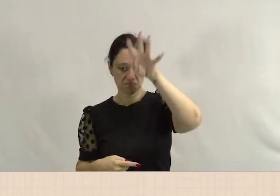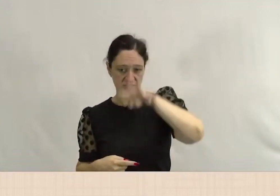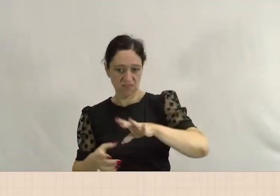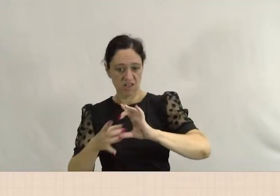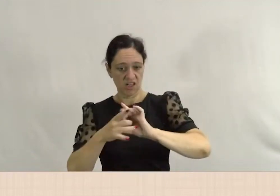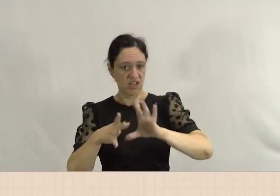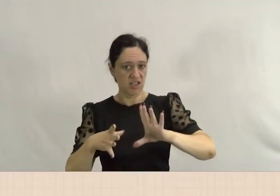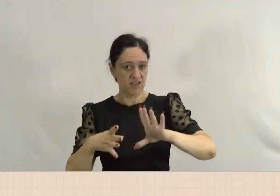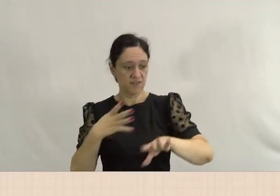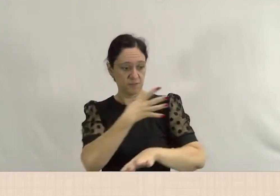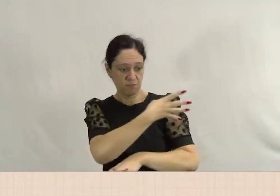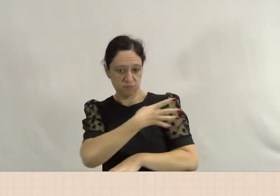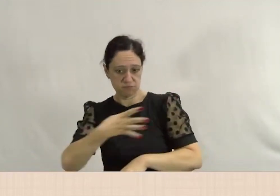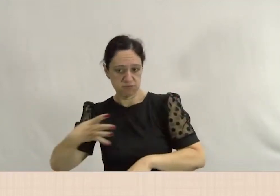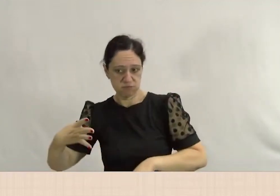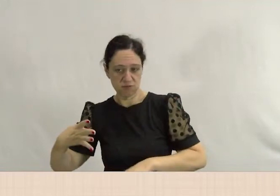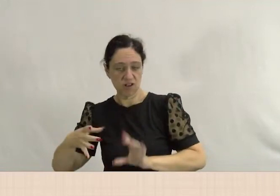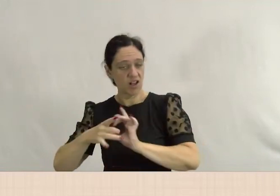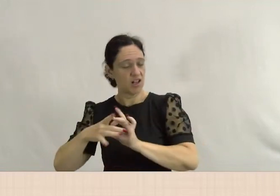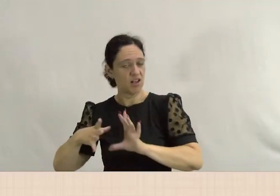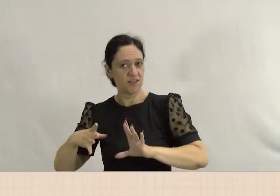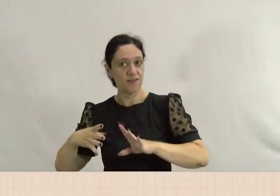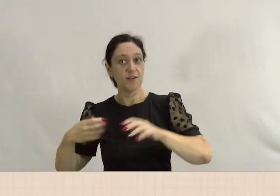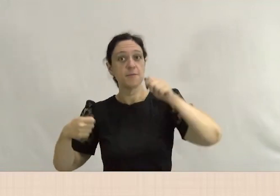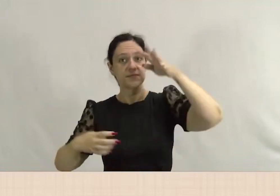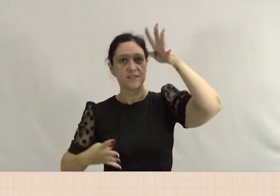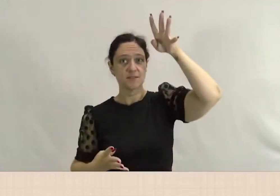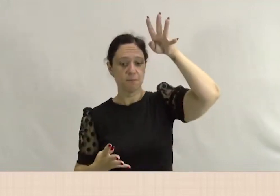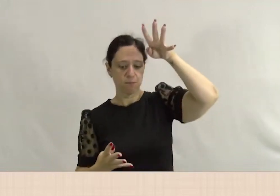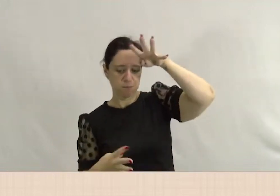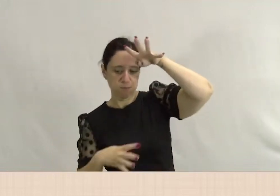de Deus precisa ser aperfeiçoado por nós.